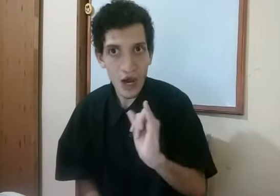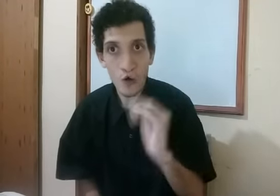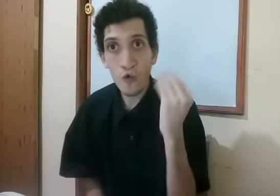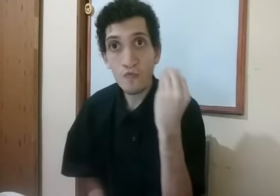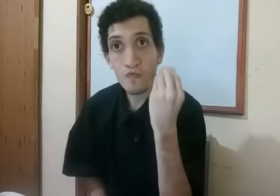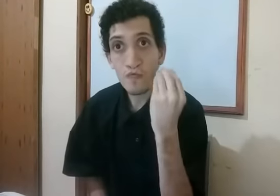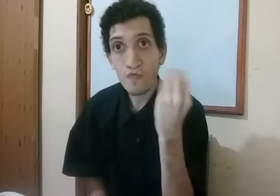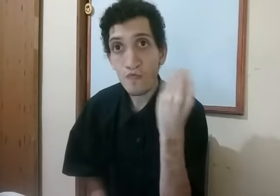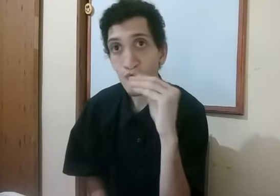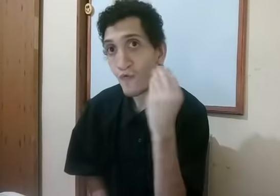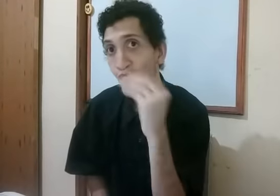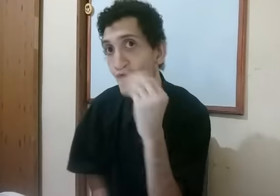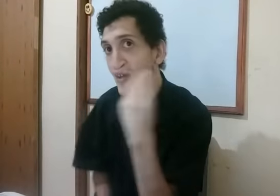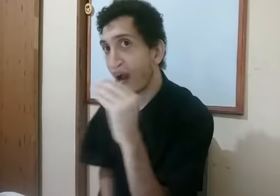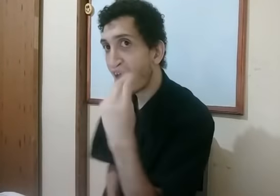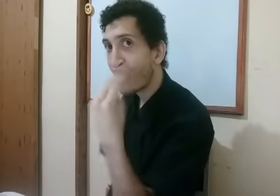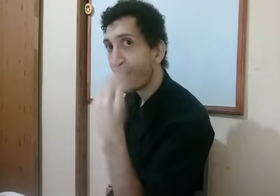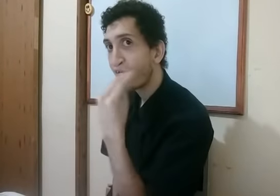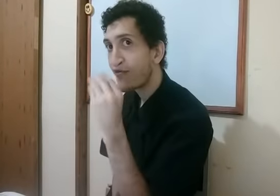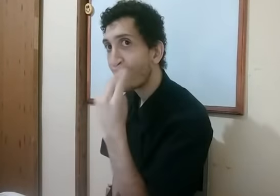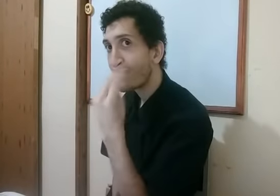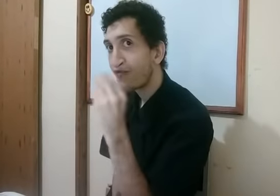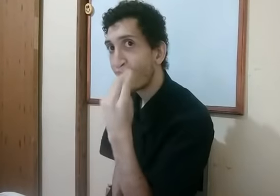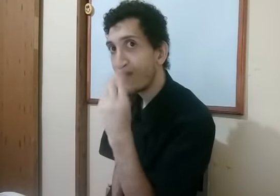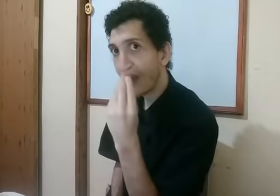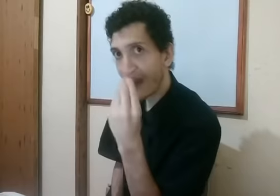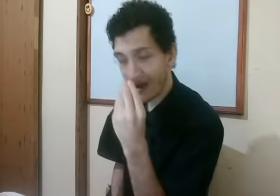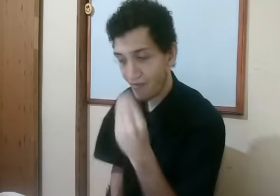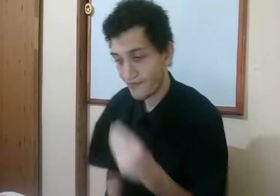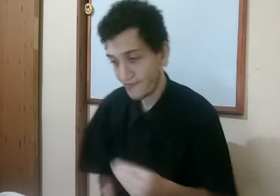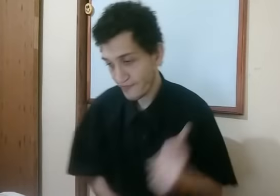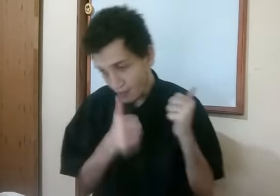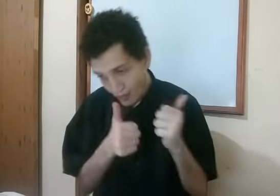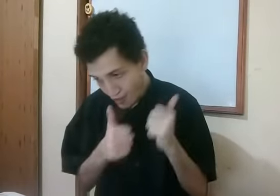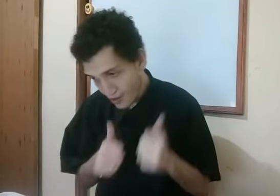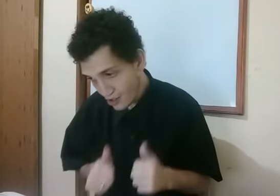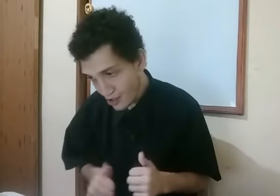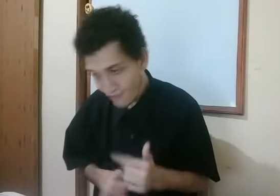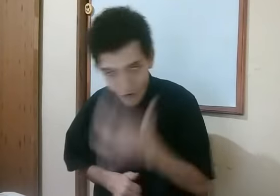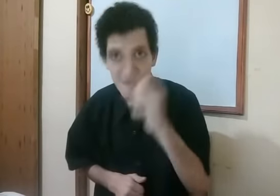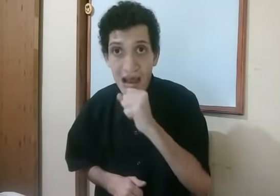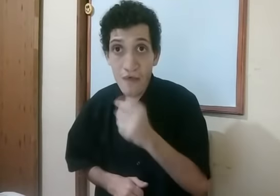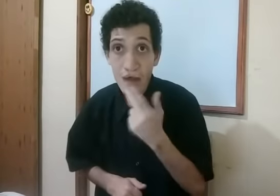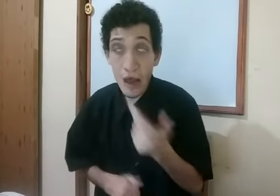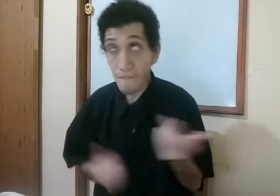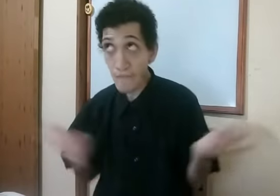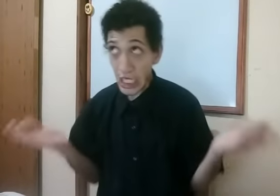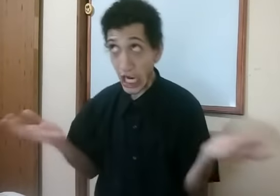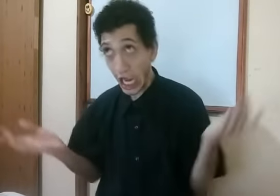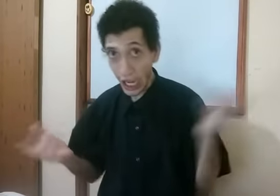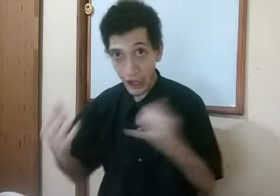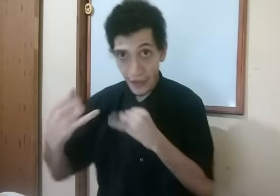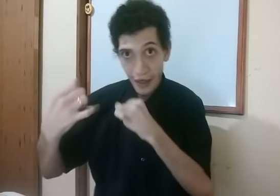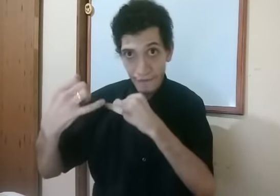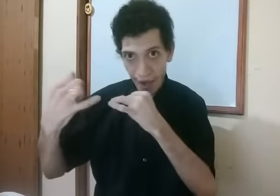ou piar. Piar. Como o velho fala papirar, né? Papirar.